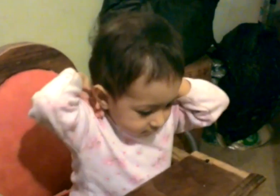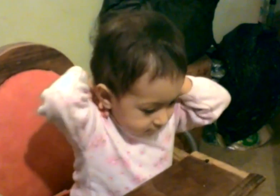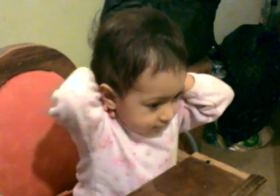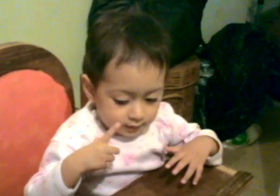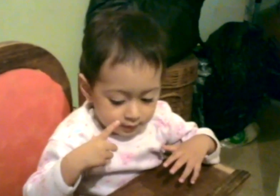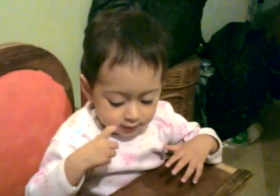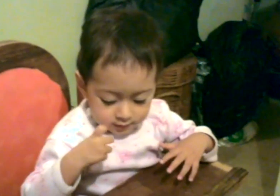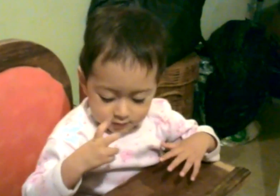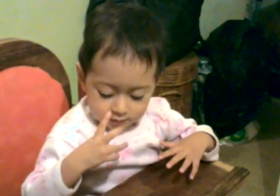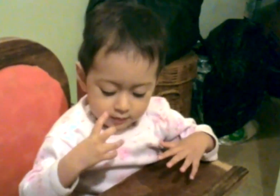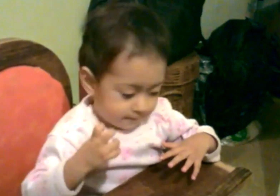Leche